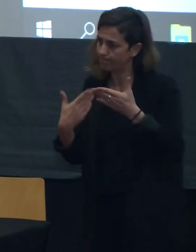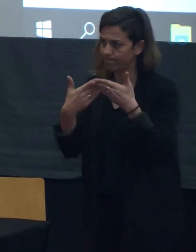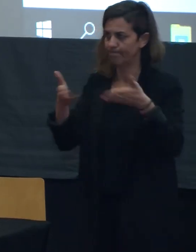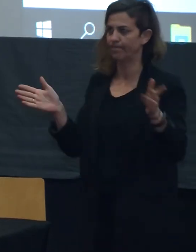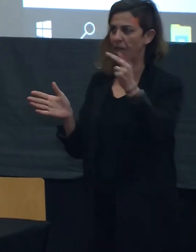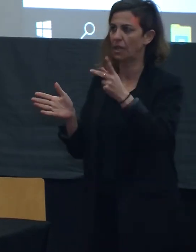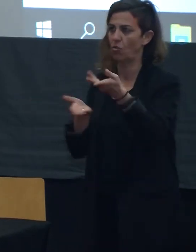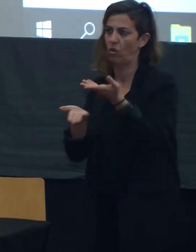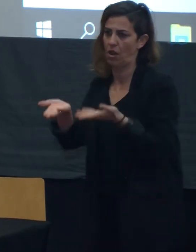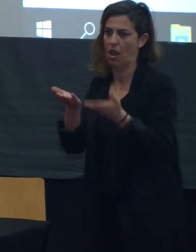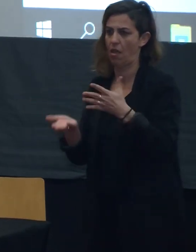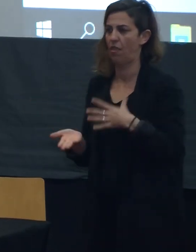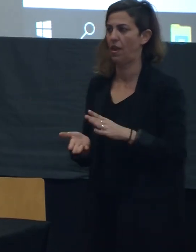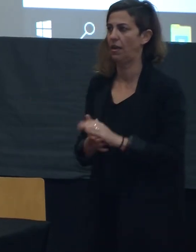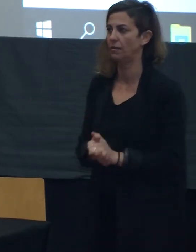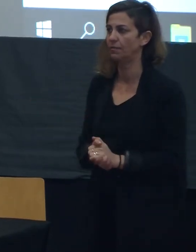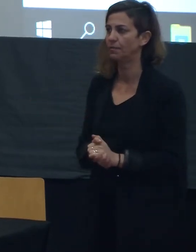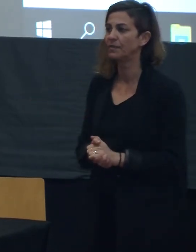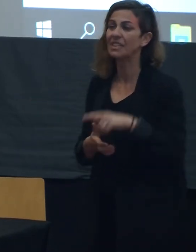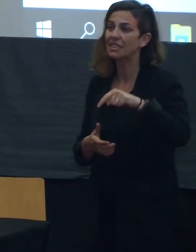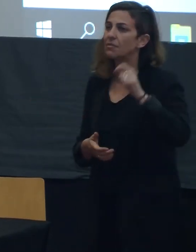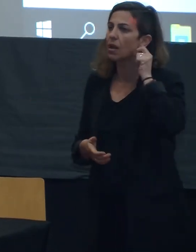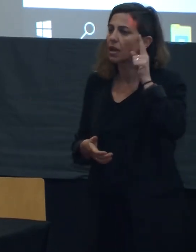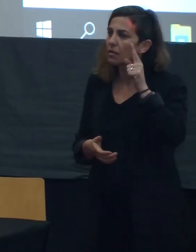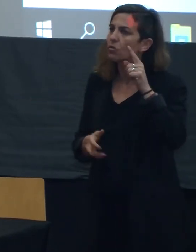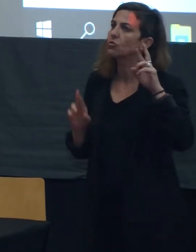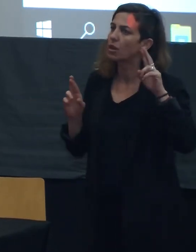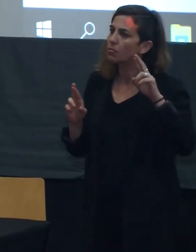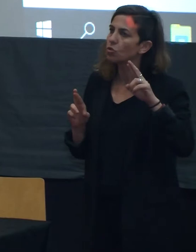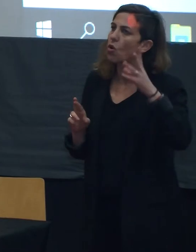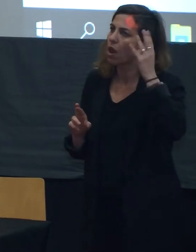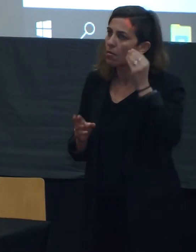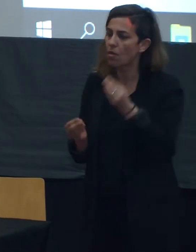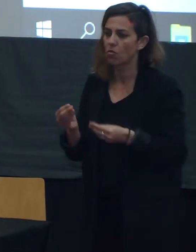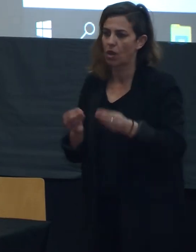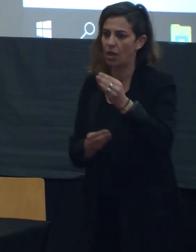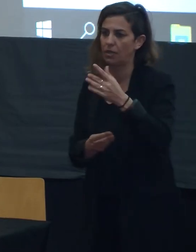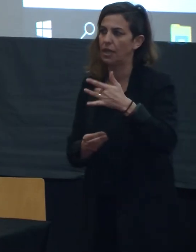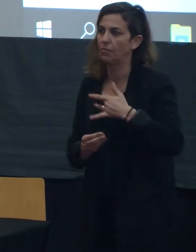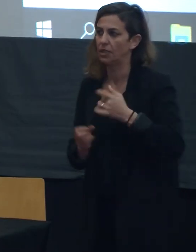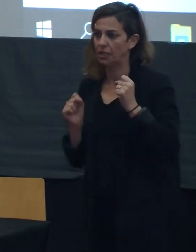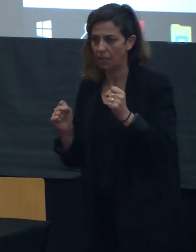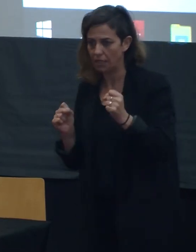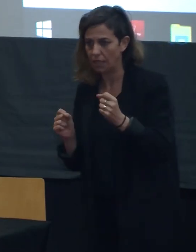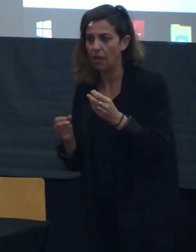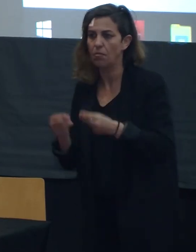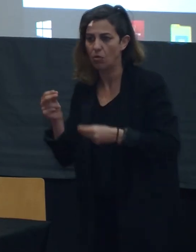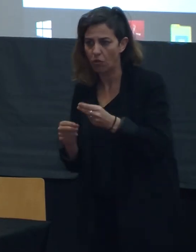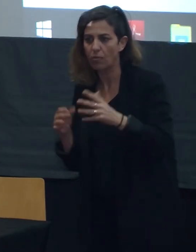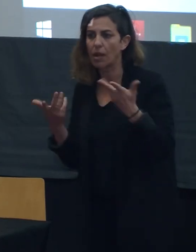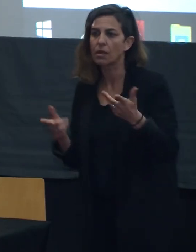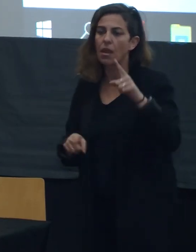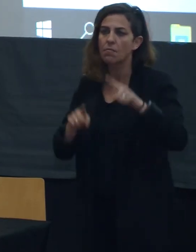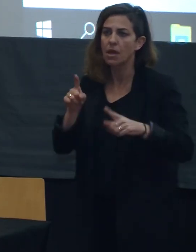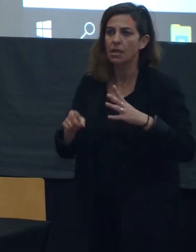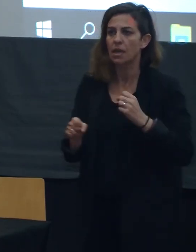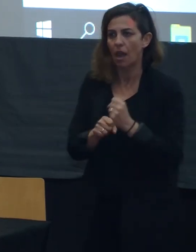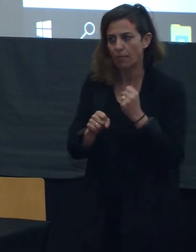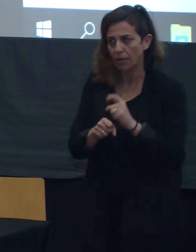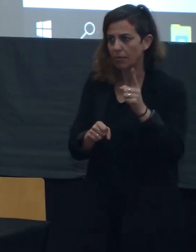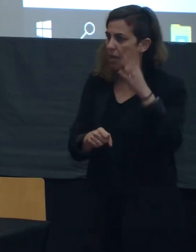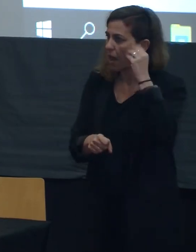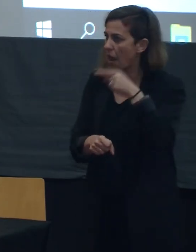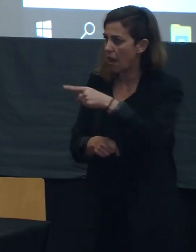την κίνηση αυτή να γνωρίσουμε κάποιες πλευρές της ψυχικής νόσου, να βοηθήσουμε ανθρώπους να γίνουν γνωστοί μέσω της δουλειάς τους και να δούμε κάποιες